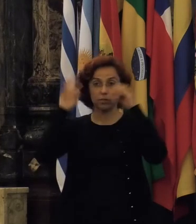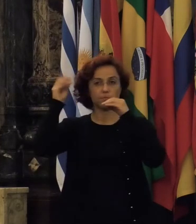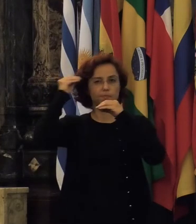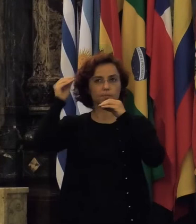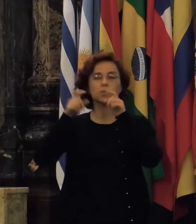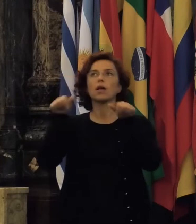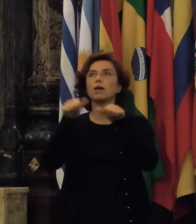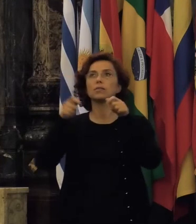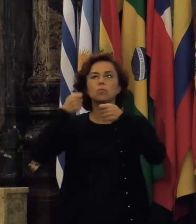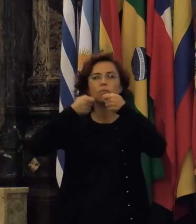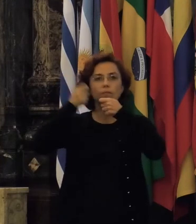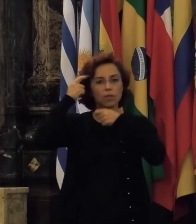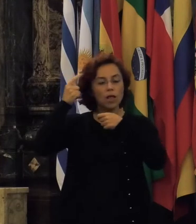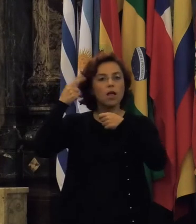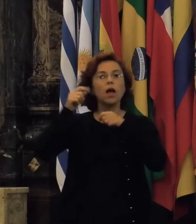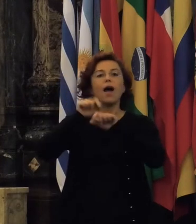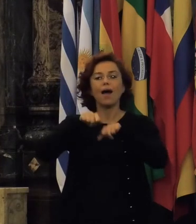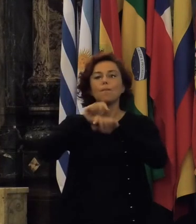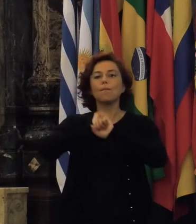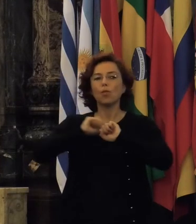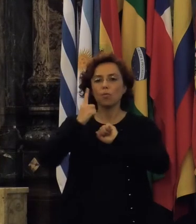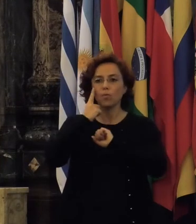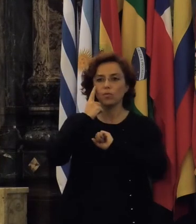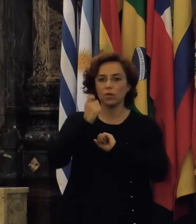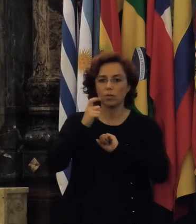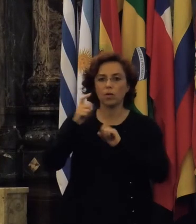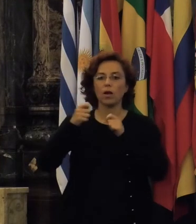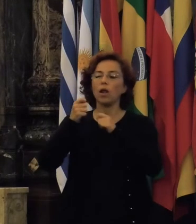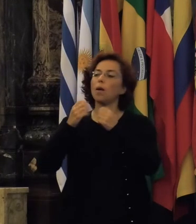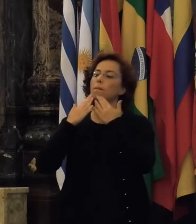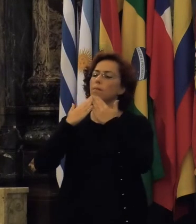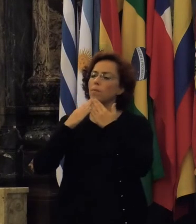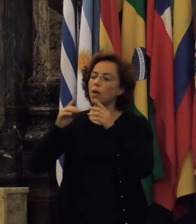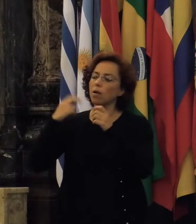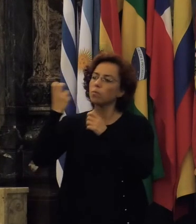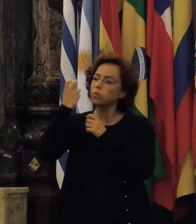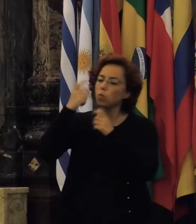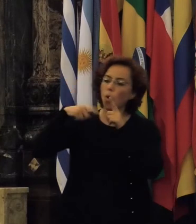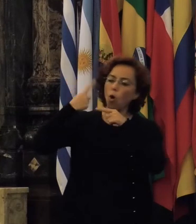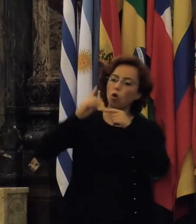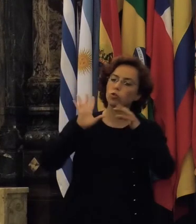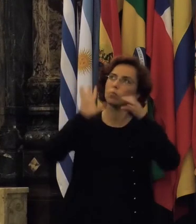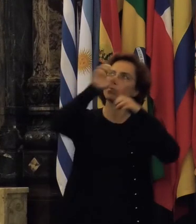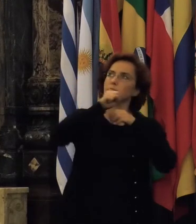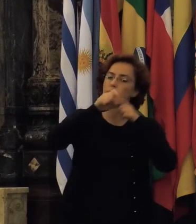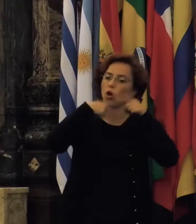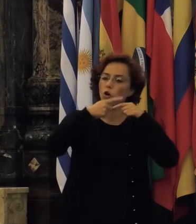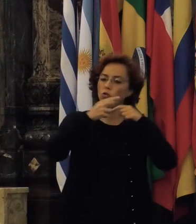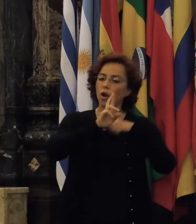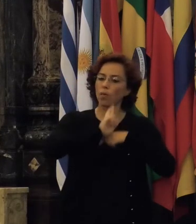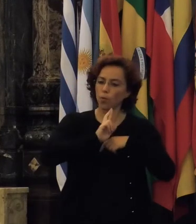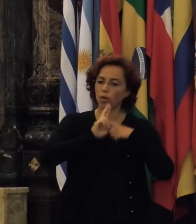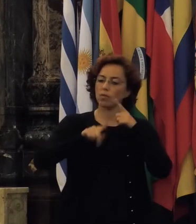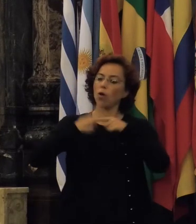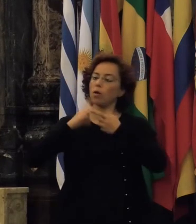a partir de ahí entonces podemos reconfigurar por la pregunta, encontrar otros hilos conductores y encontrar